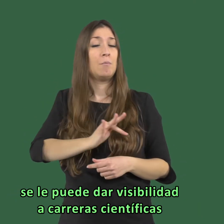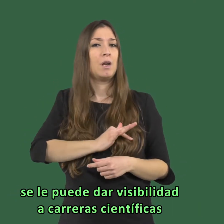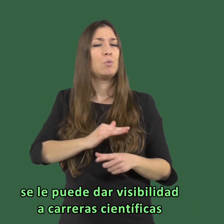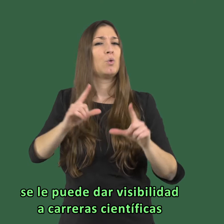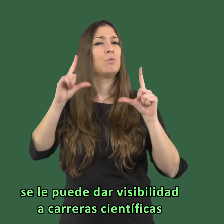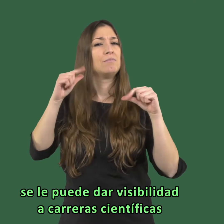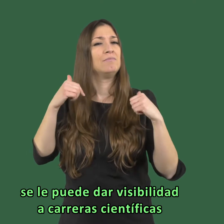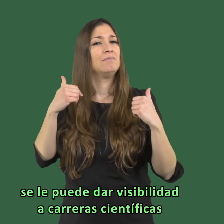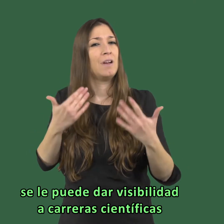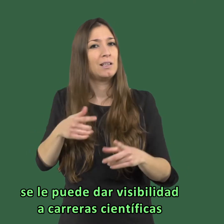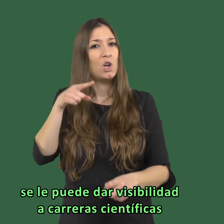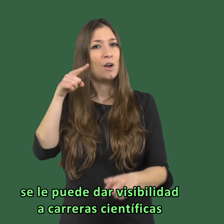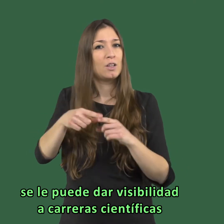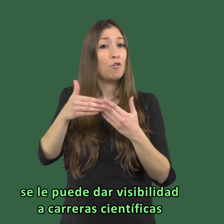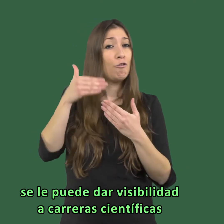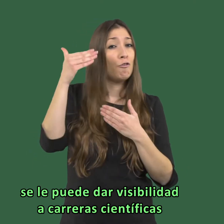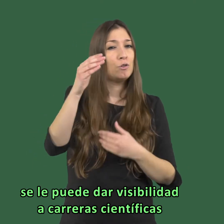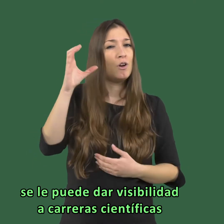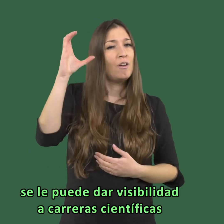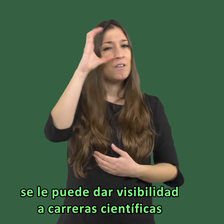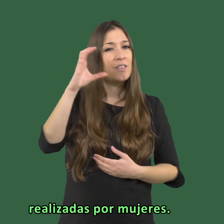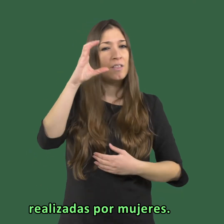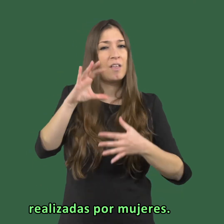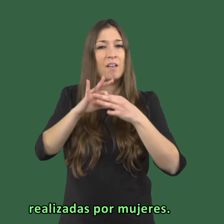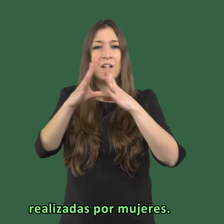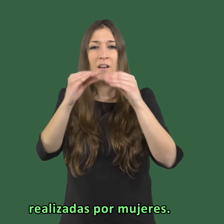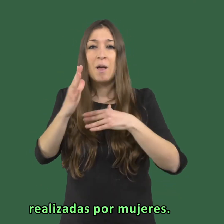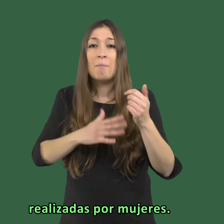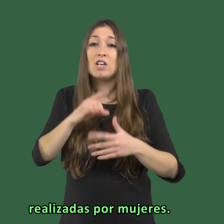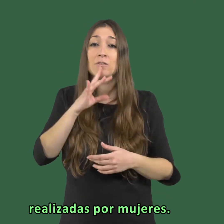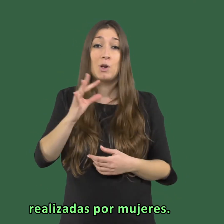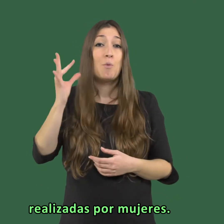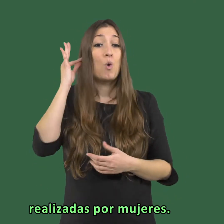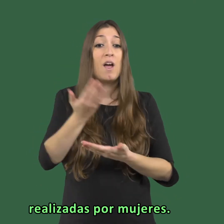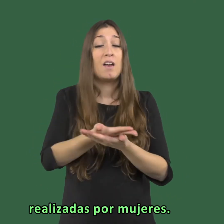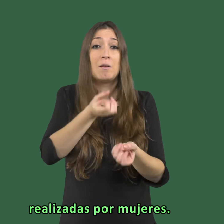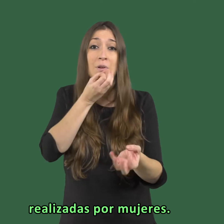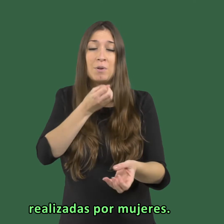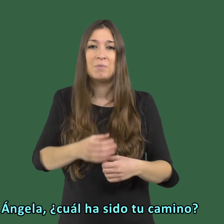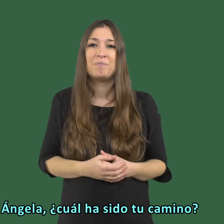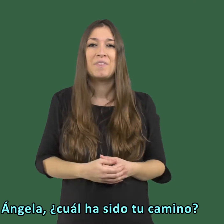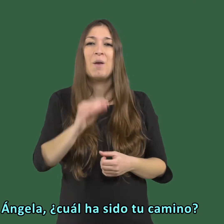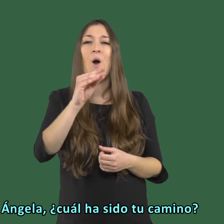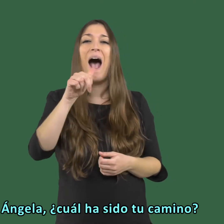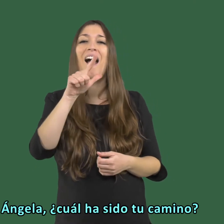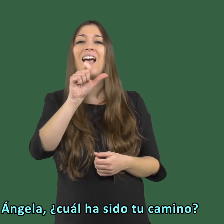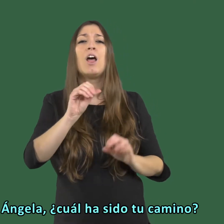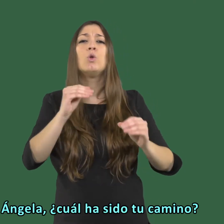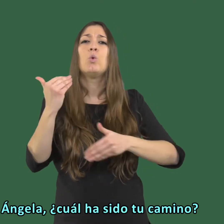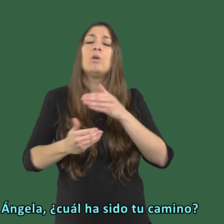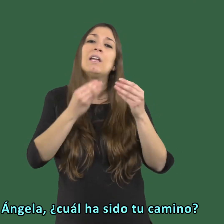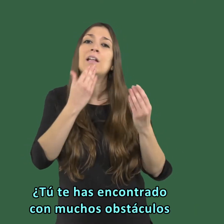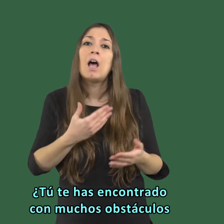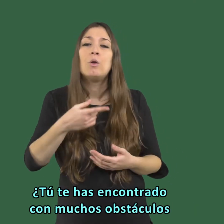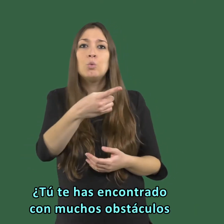mujer se le puede dar visibilidad a carreras científicas realizadas por mujeres, ¿no? Y Ángela, ¿cuál ha sido tu